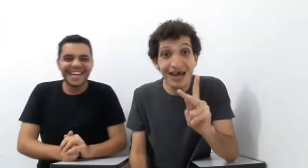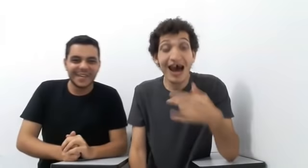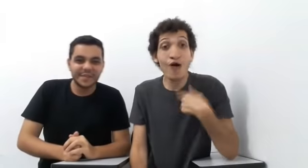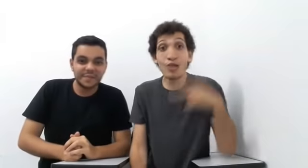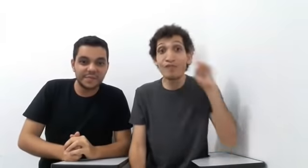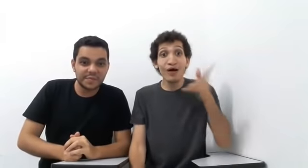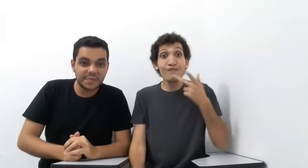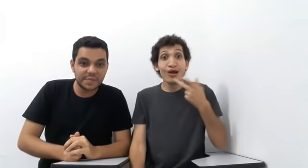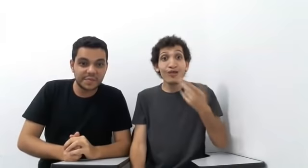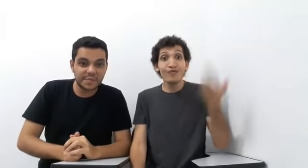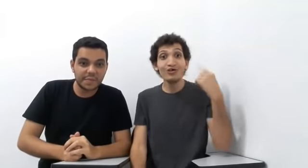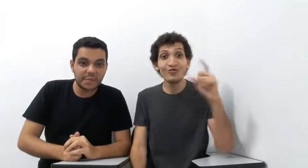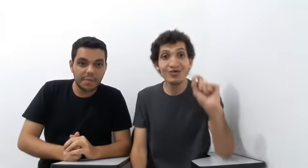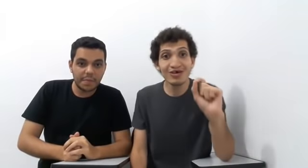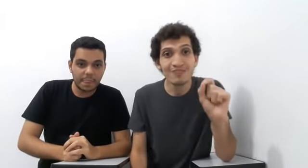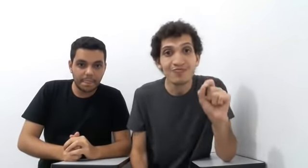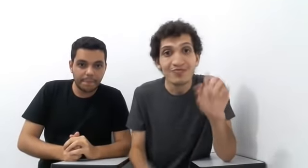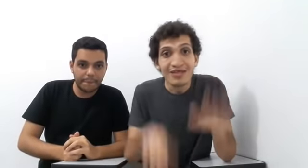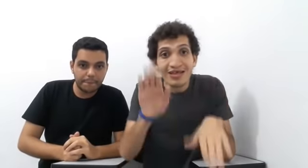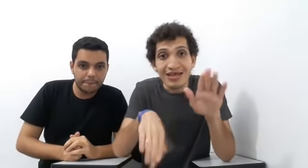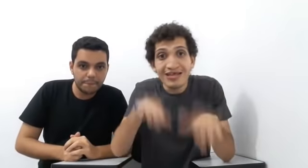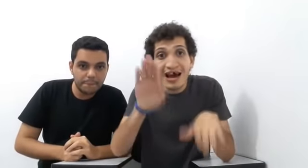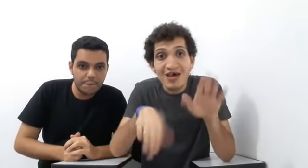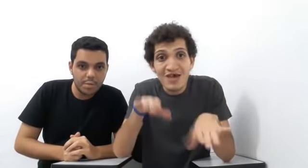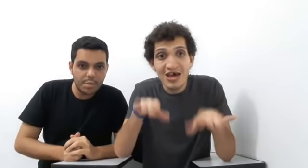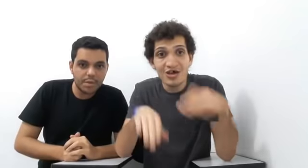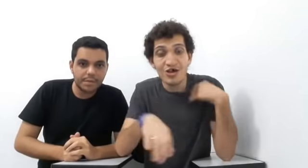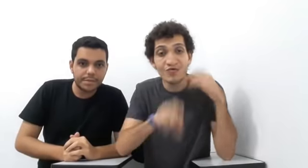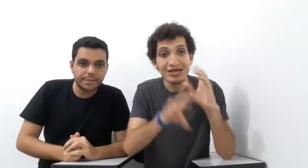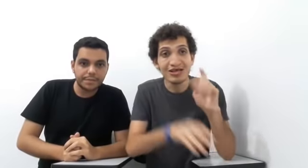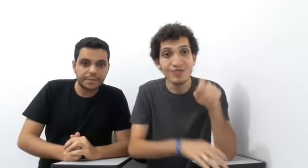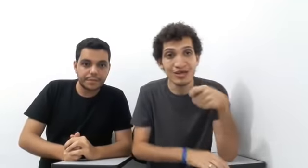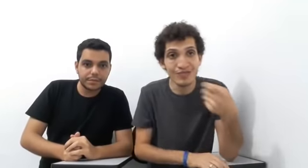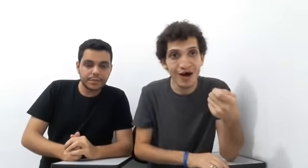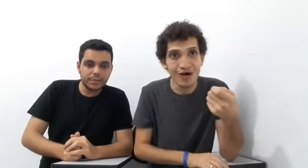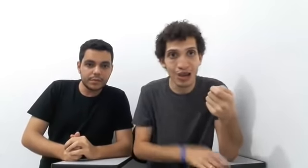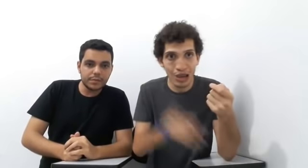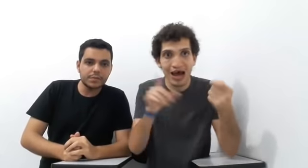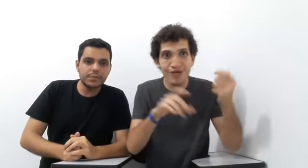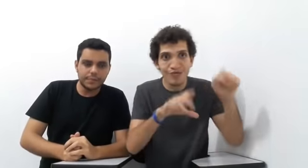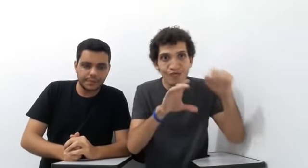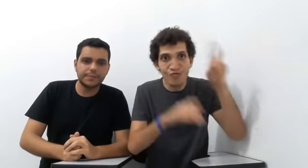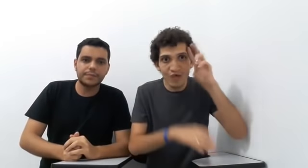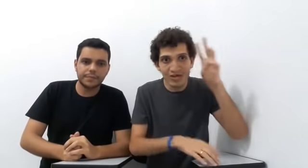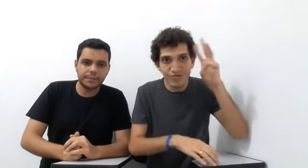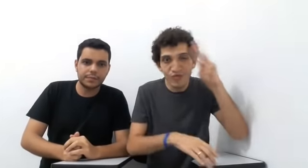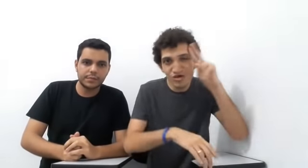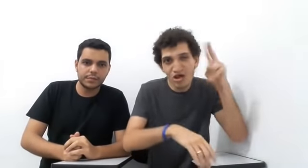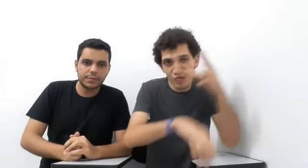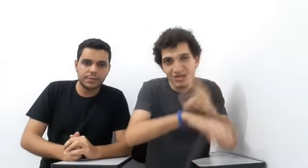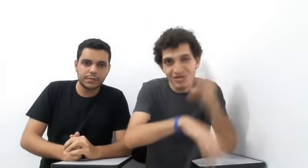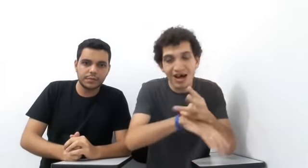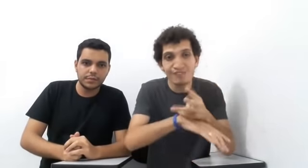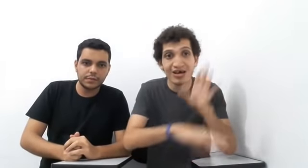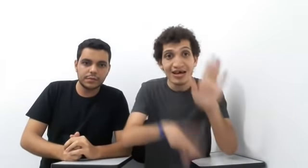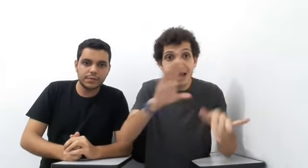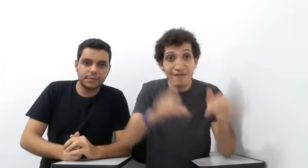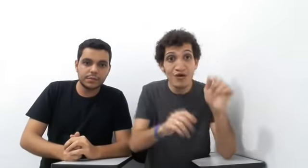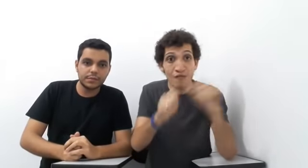A Olivia está falando antes aqui. E às vezes eu ensino o sinal lá todo dia no WhatsApp. E às vezes eu passo